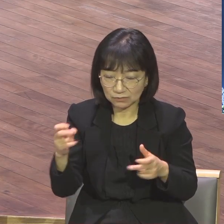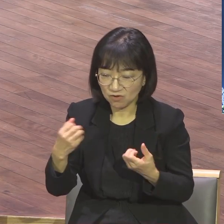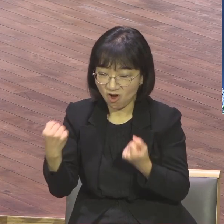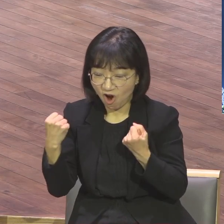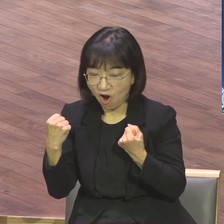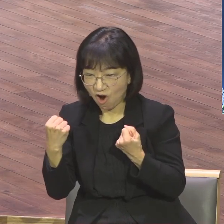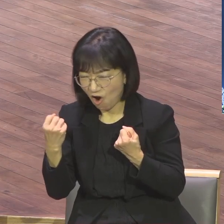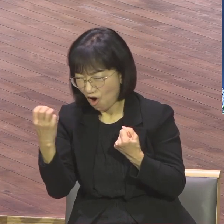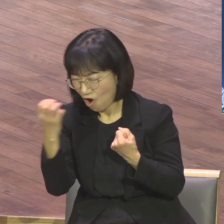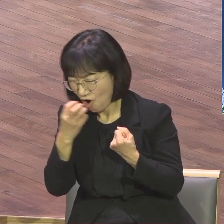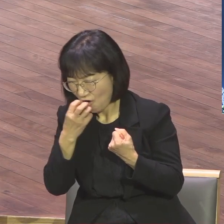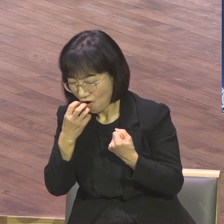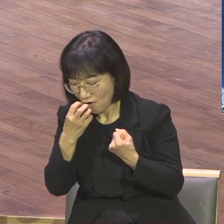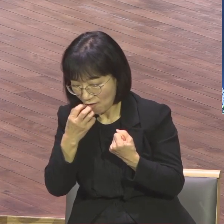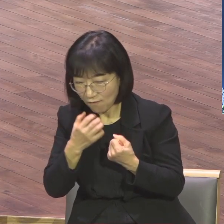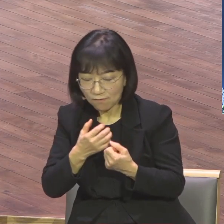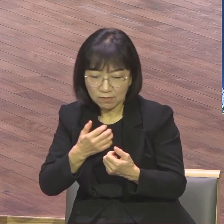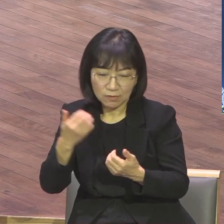있는 사람이나